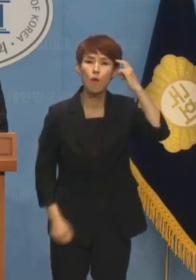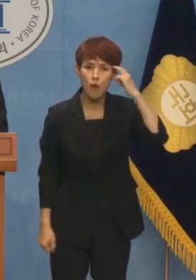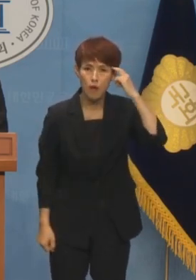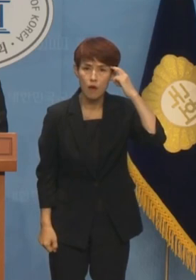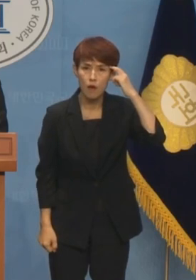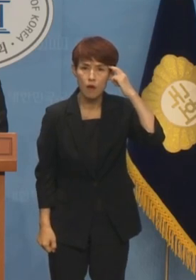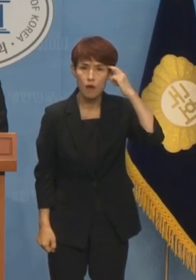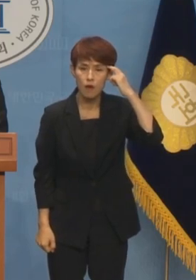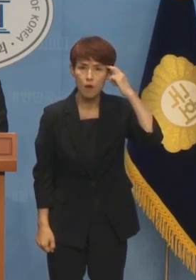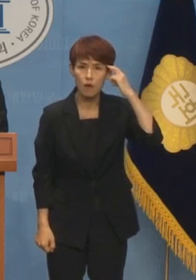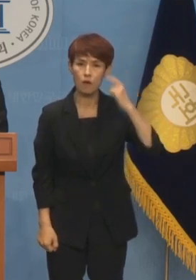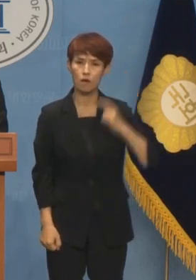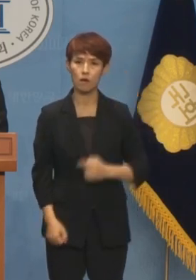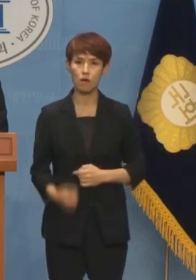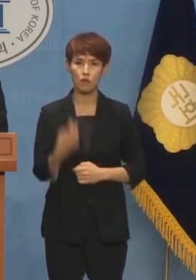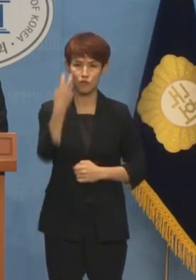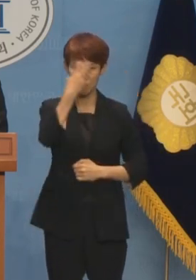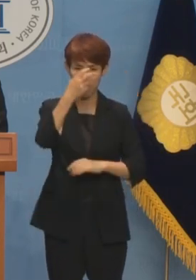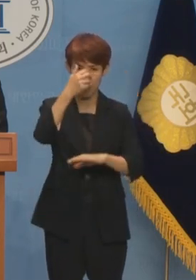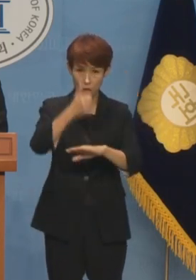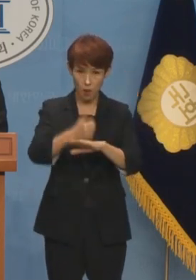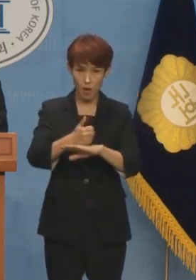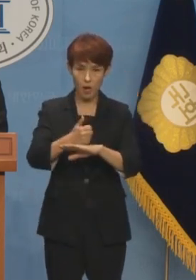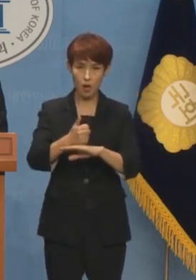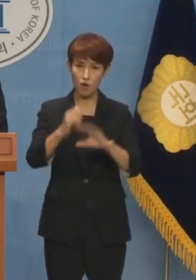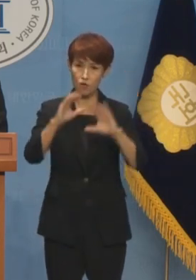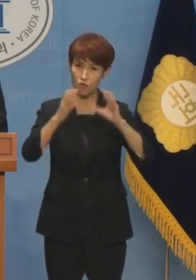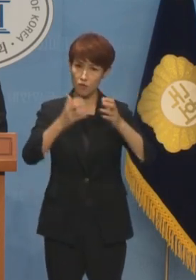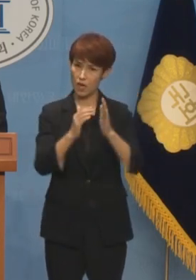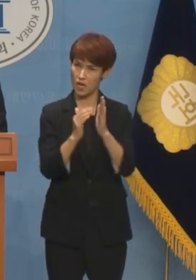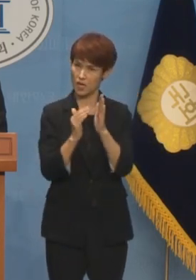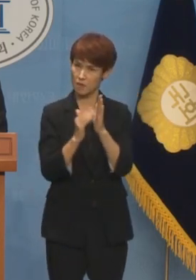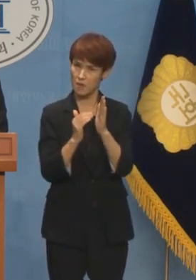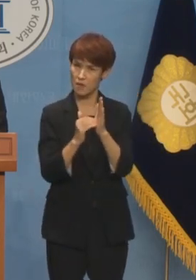무엇입니까? 수사 결과가 국가 기밀이기라도